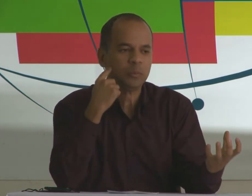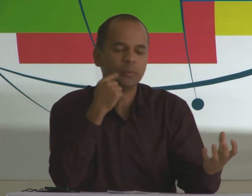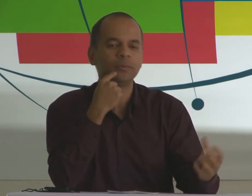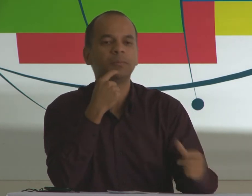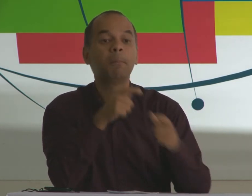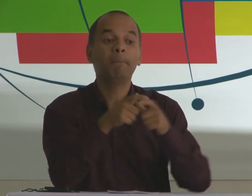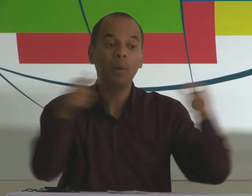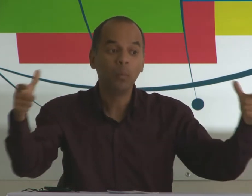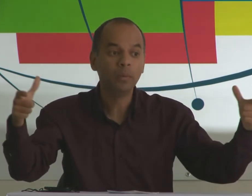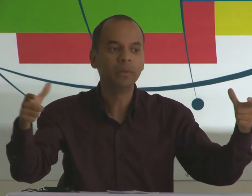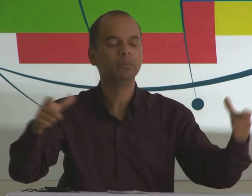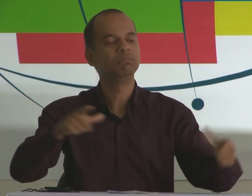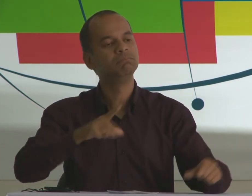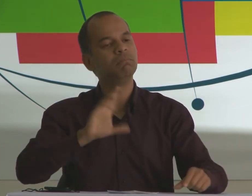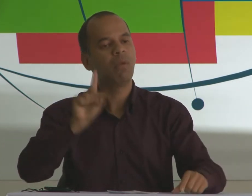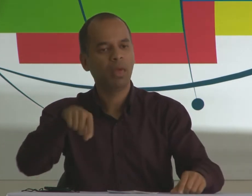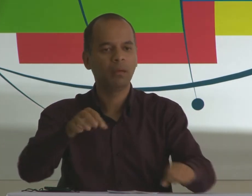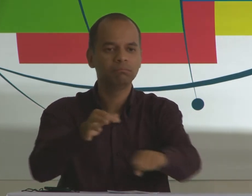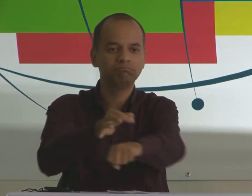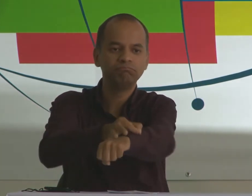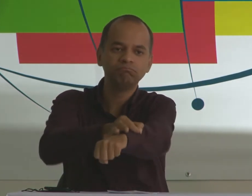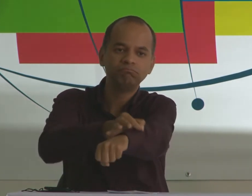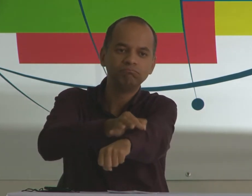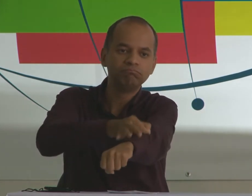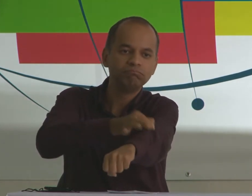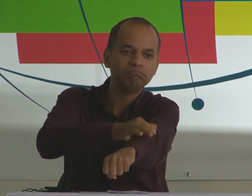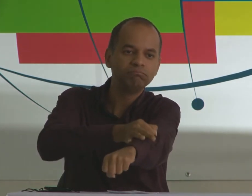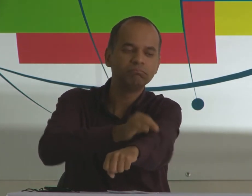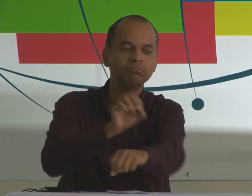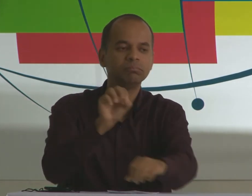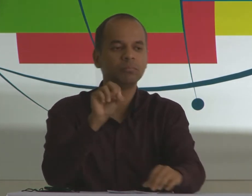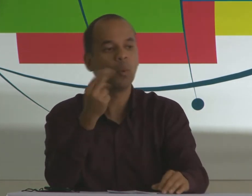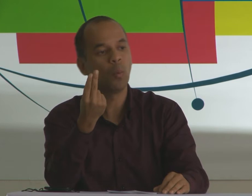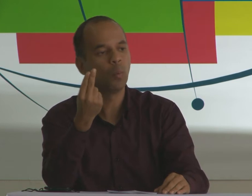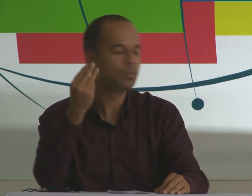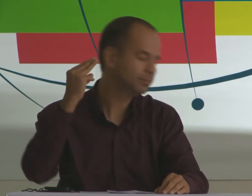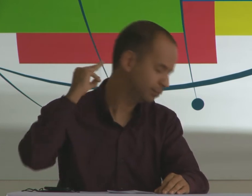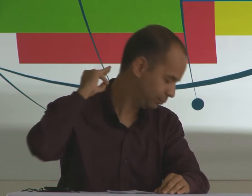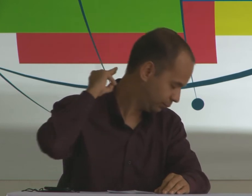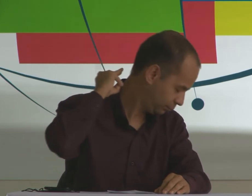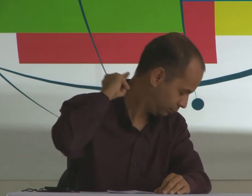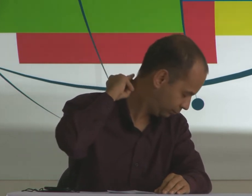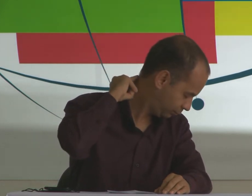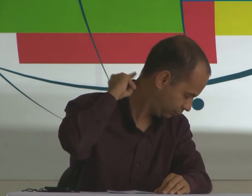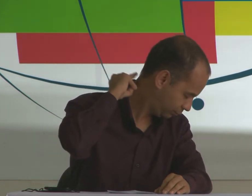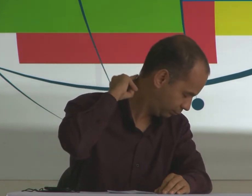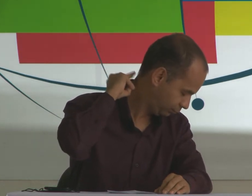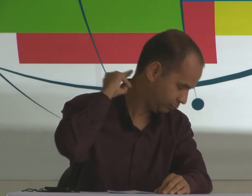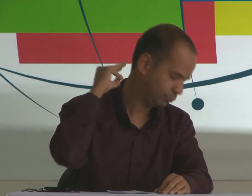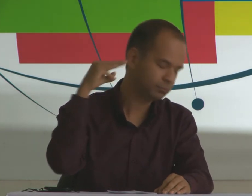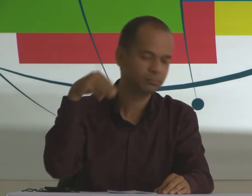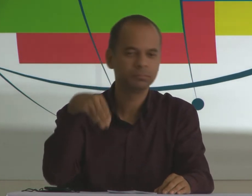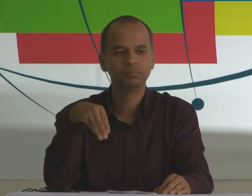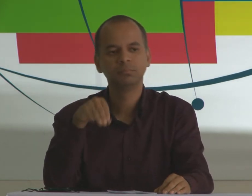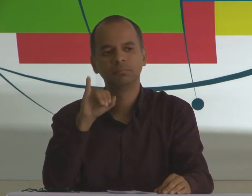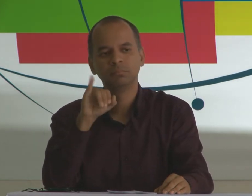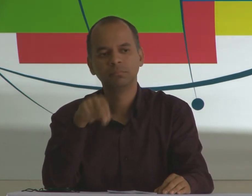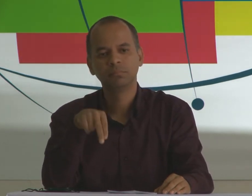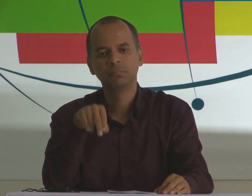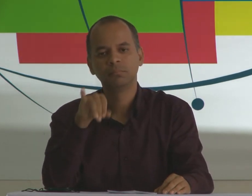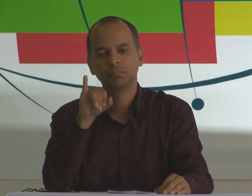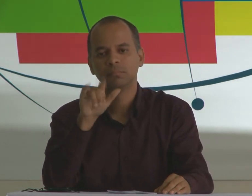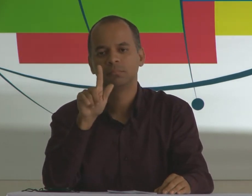Tomaram uma decisão em relação ao elenco surdos. muitos surdos que têm perigo